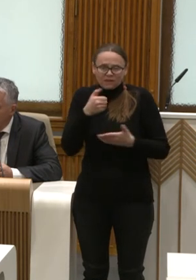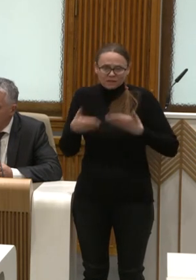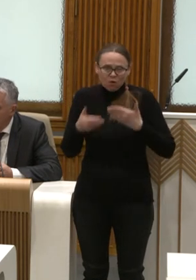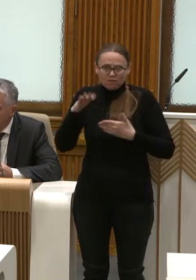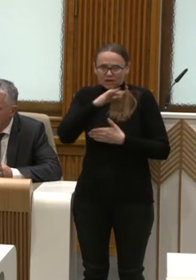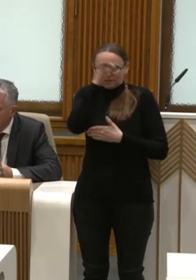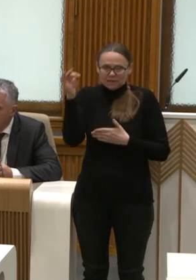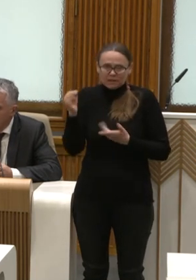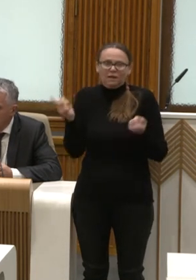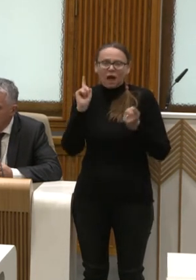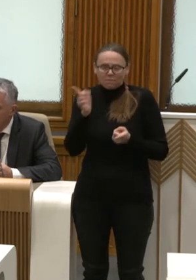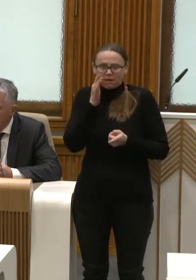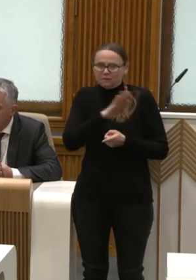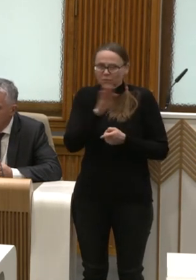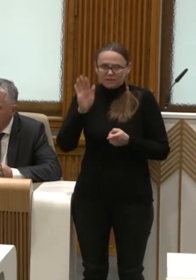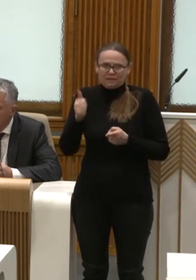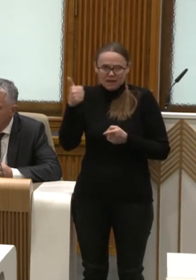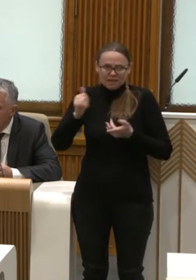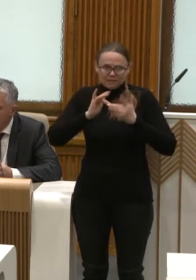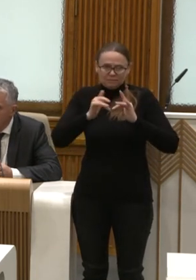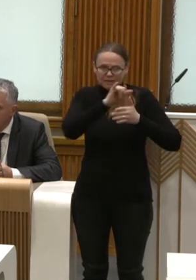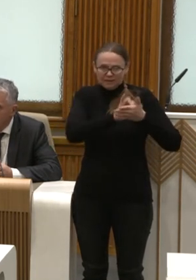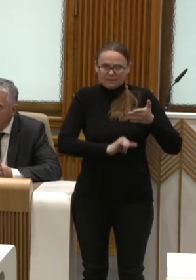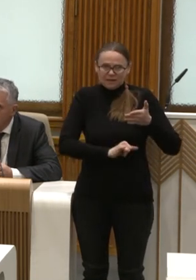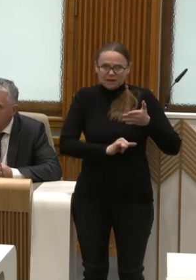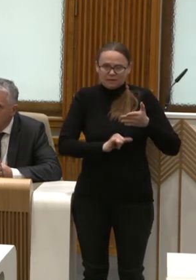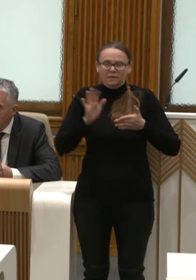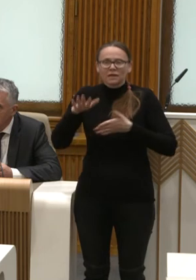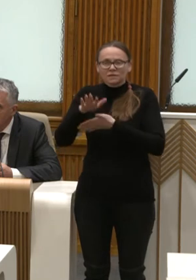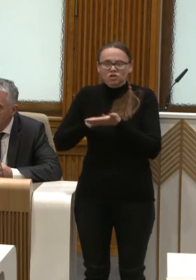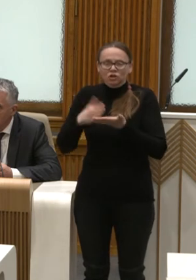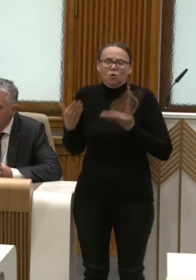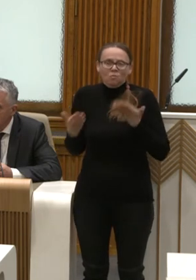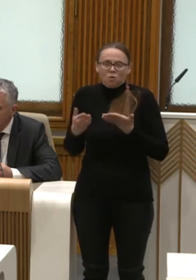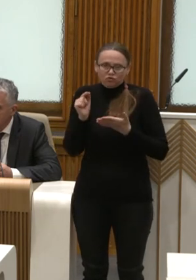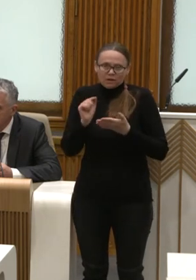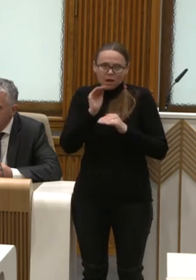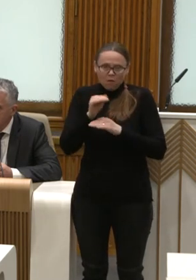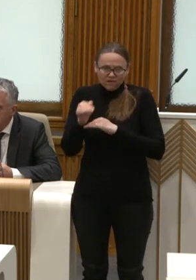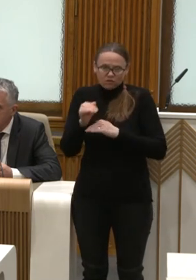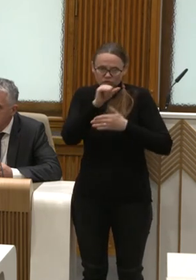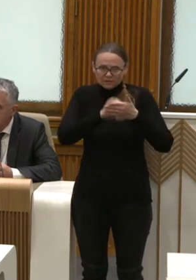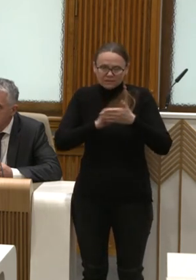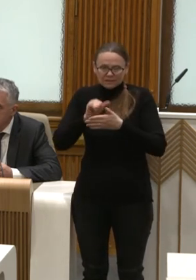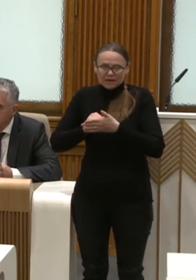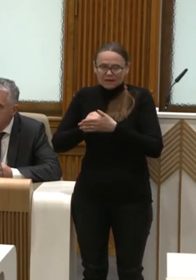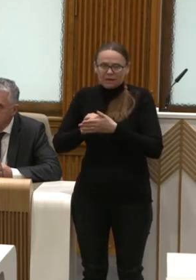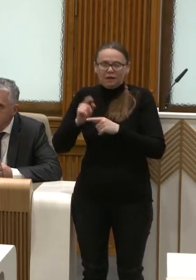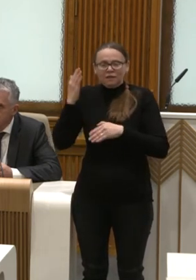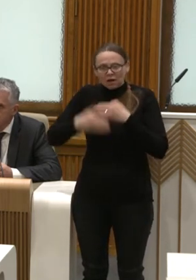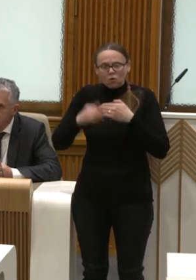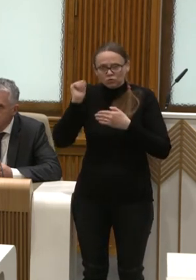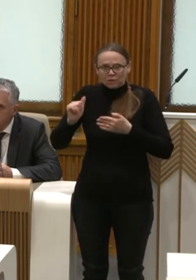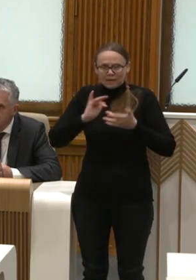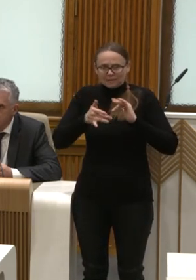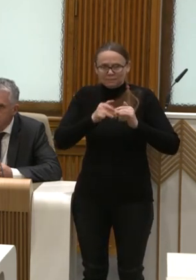da bo to vse na eni spletni strani, na začetku mogoče na nekaj večjih, ne, ampak na koncu na eni spletni strani,